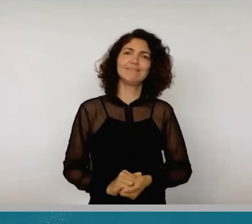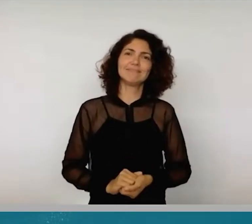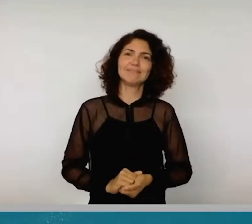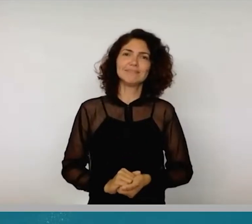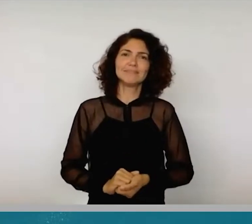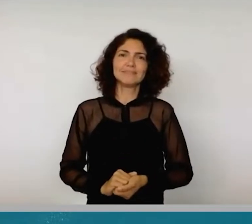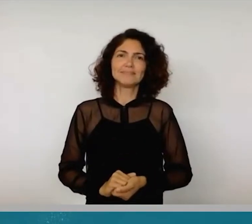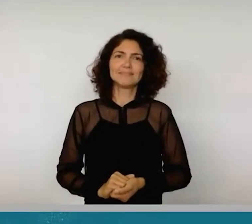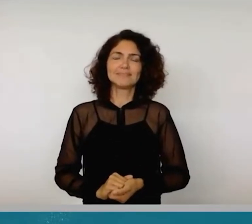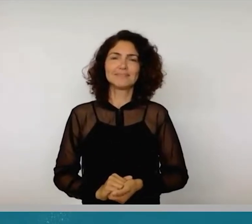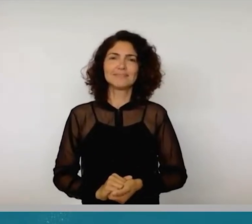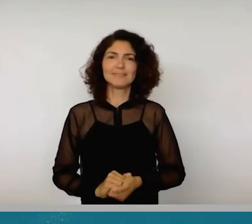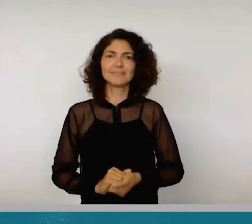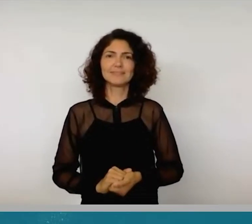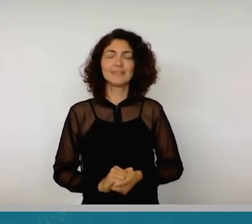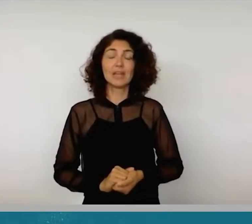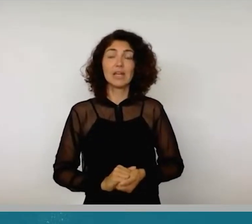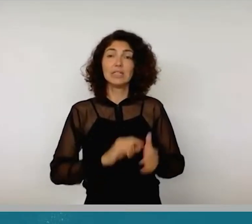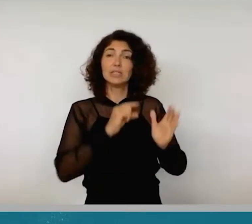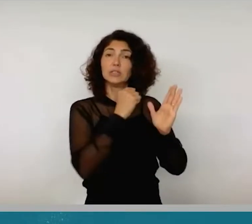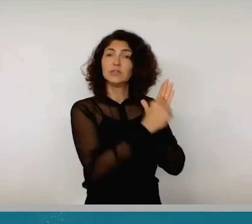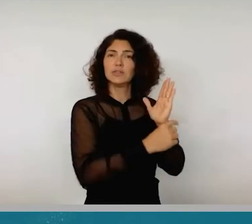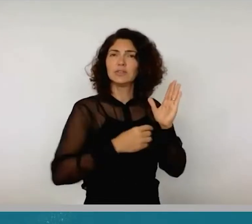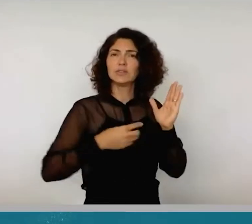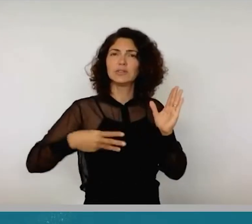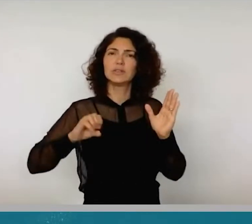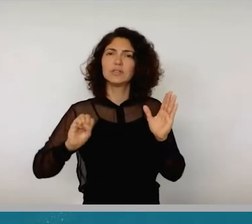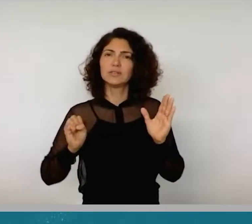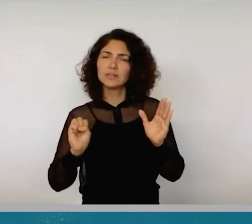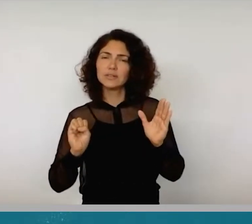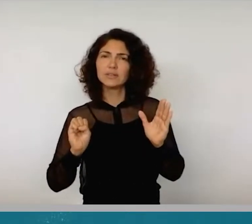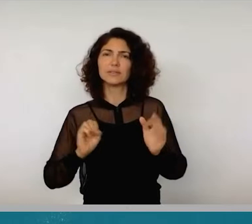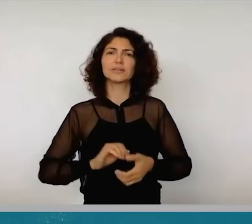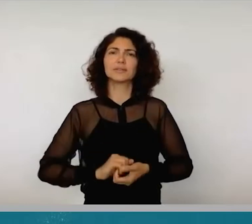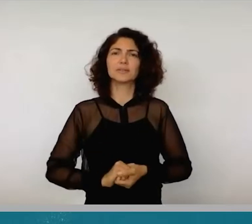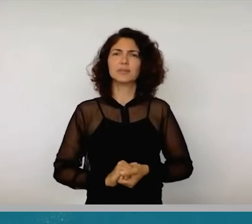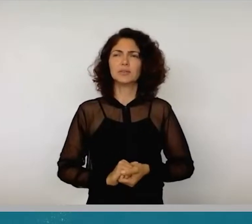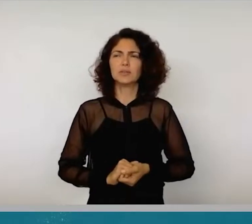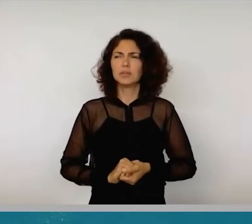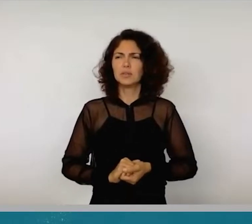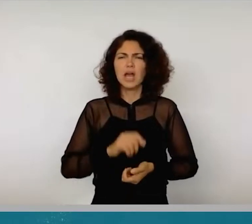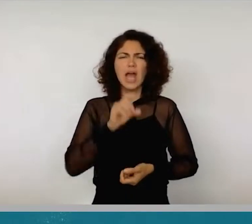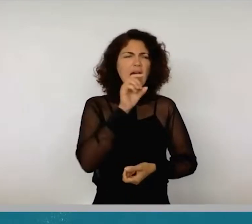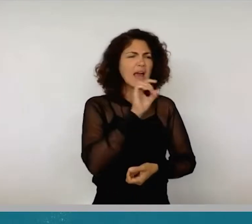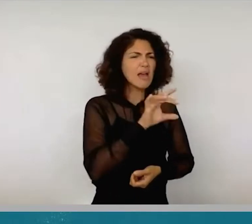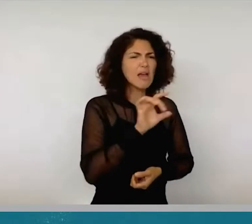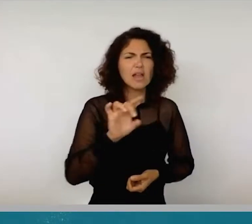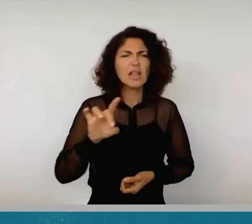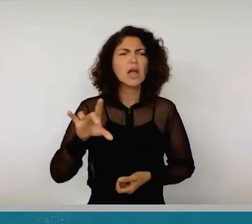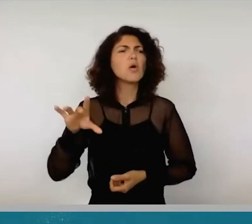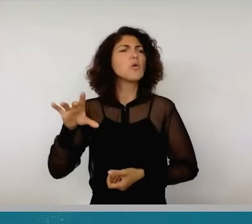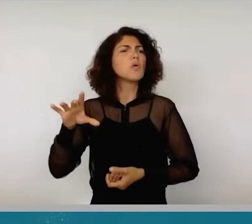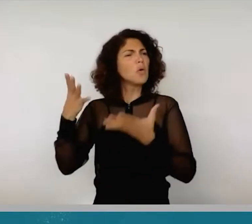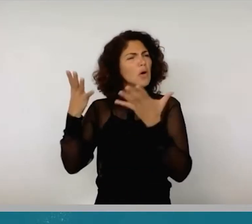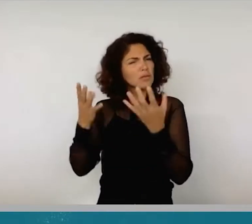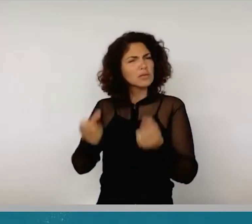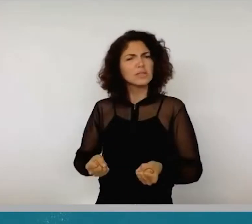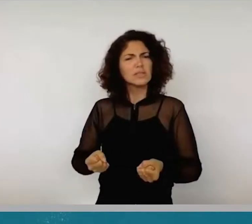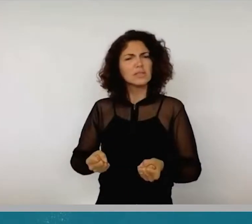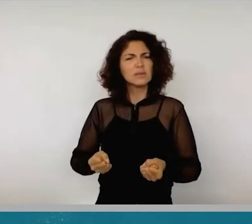Ouvistes, versículo 38, ouvistes que foi dito olho por olho, dente por dente, eu, porém, vos digo, não